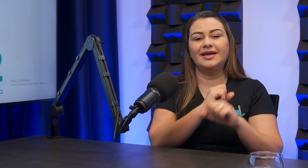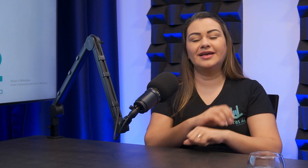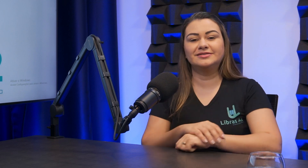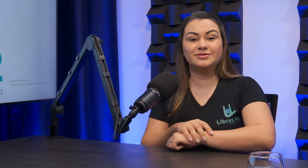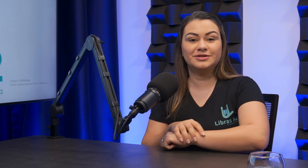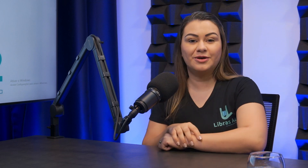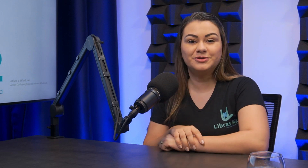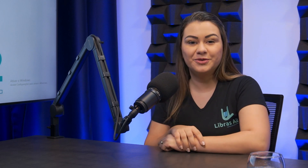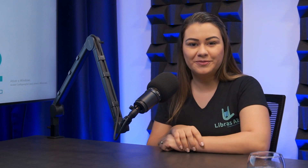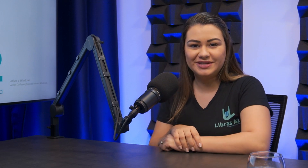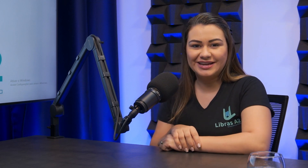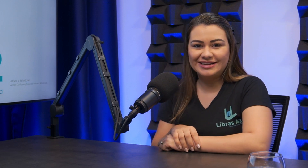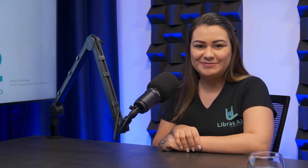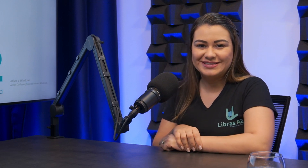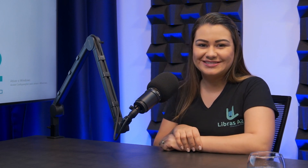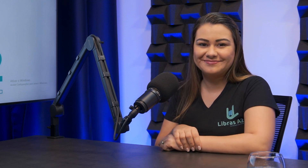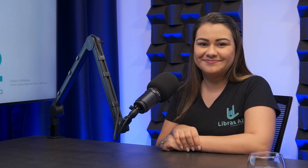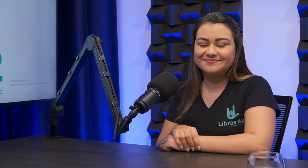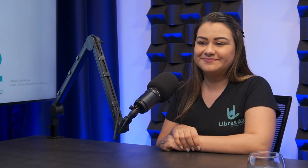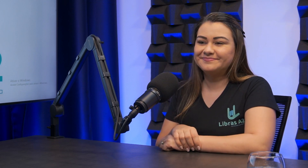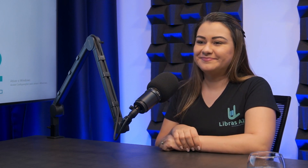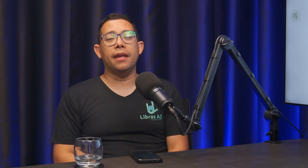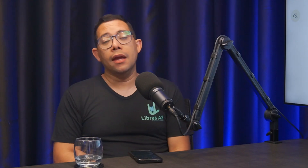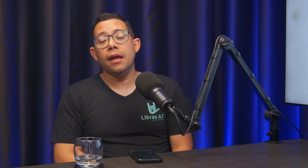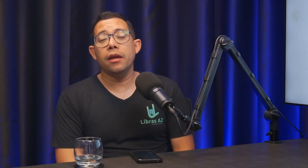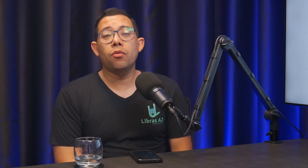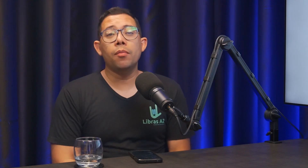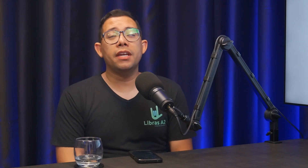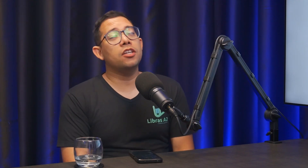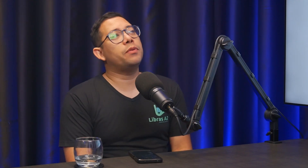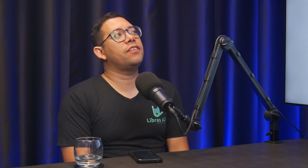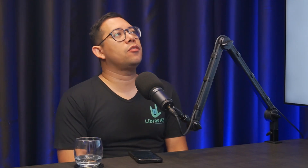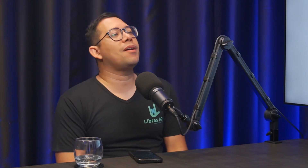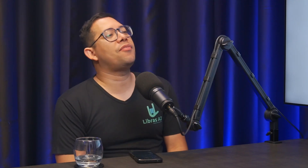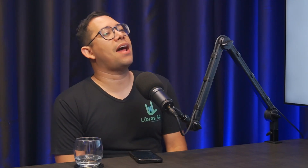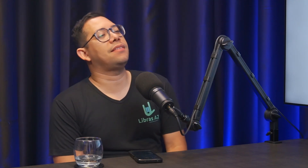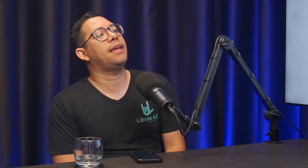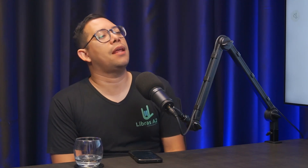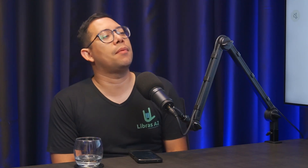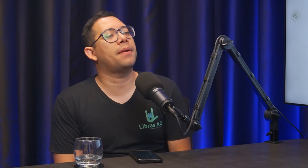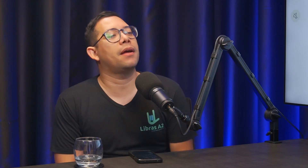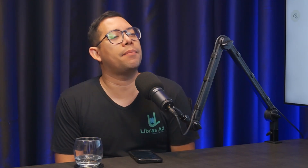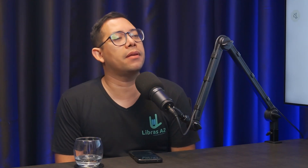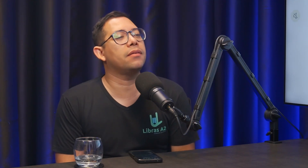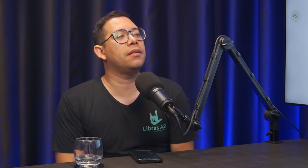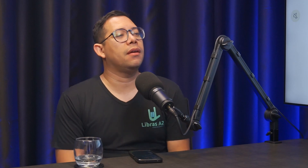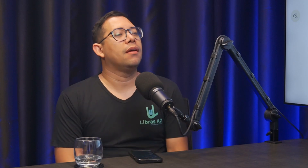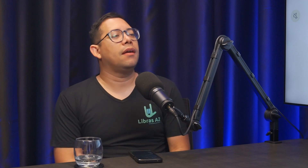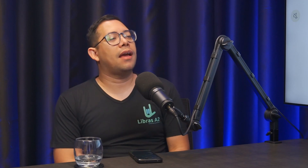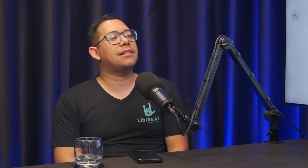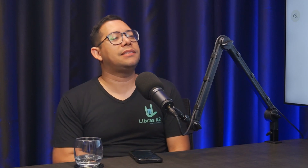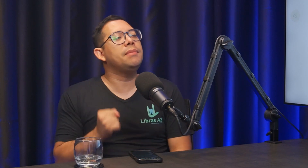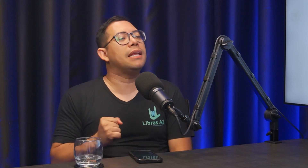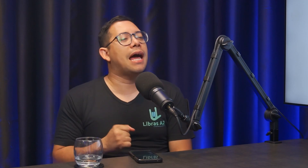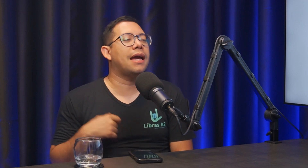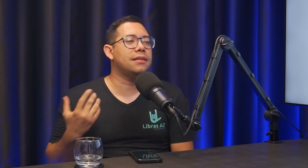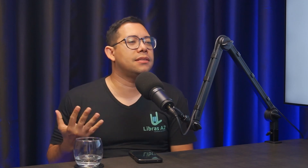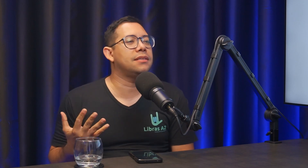Esse é o sinal de dormir em libras. Muito bem. E como que a gente pode fazer uma frase, Kerma, pra gente assimilar esse sinal